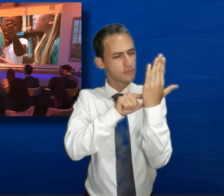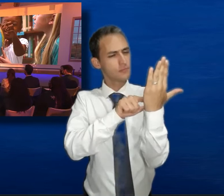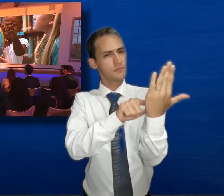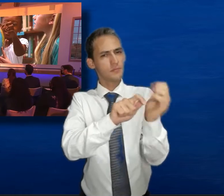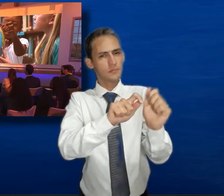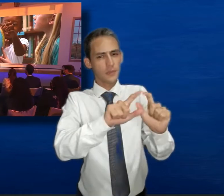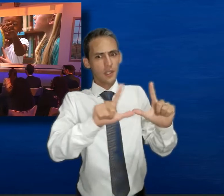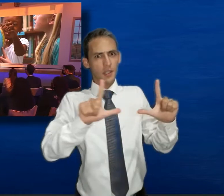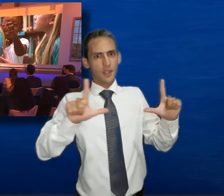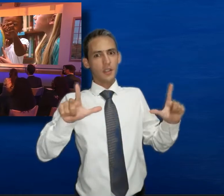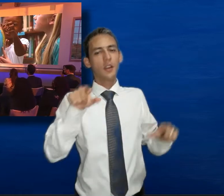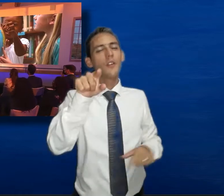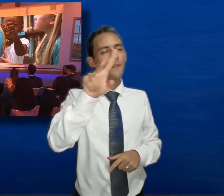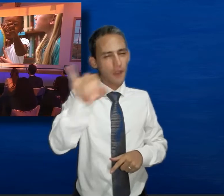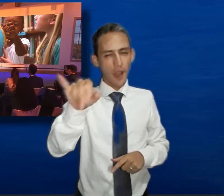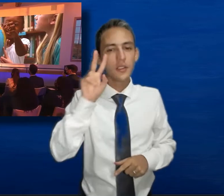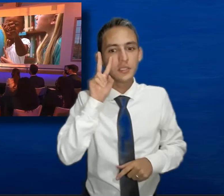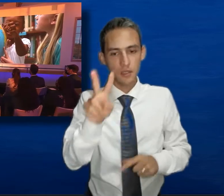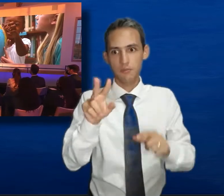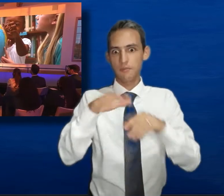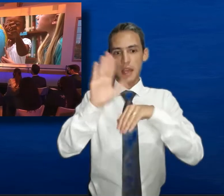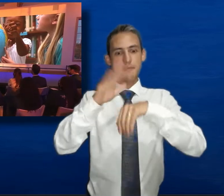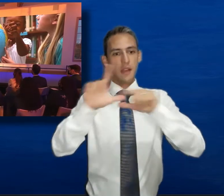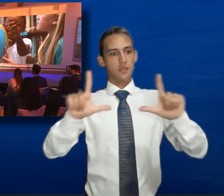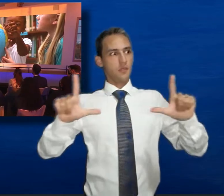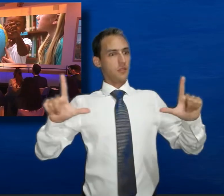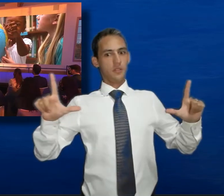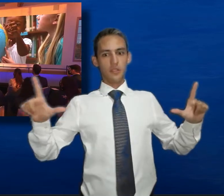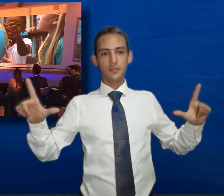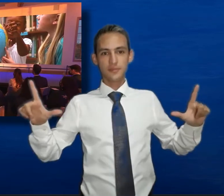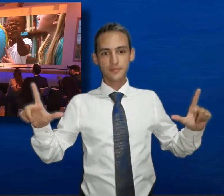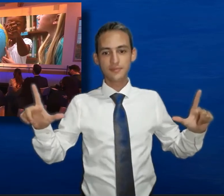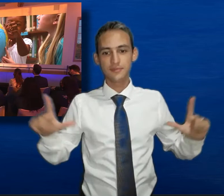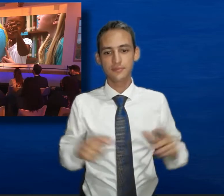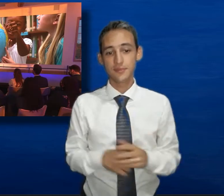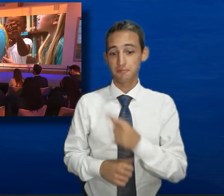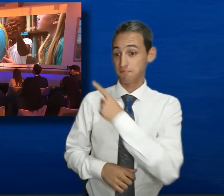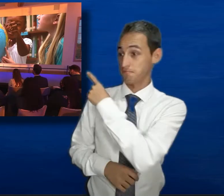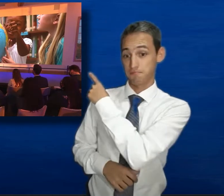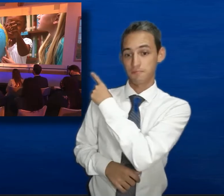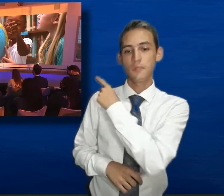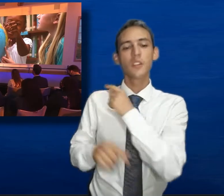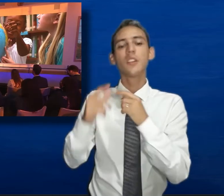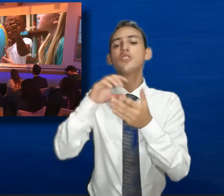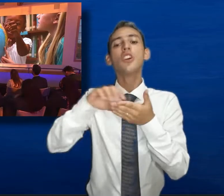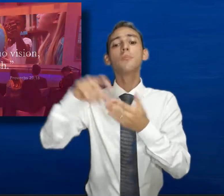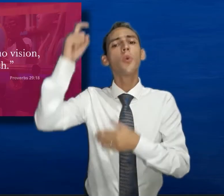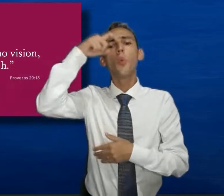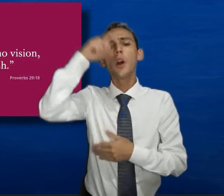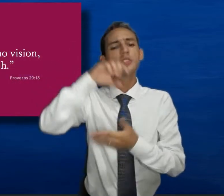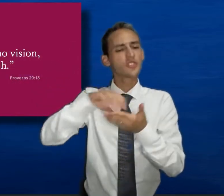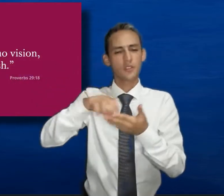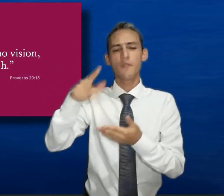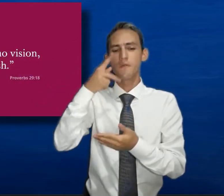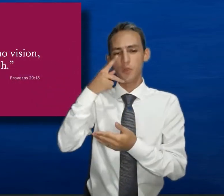sua frente no momento. Sua visão se aprimora quanto mais longe vocês forem. Um